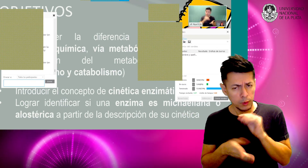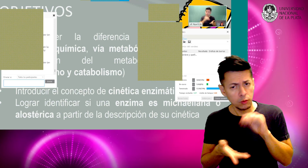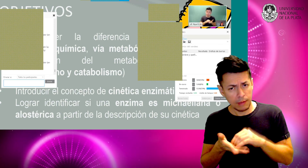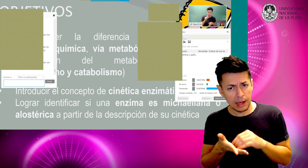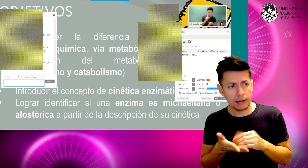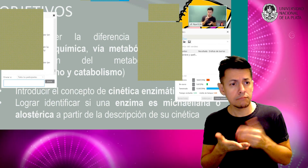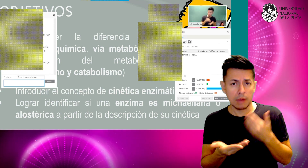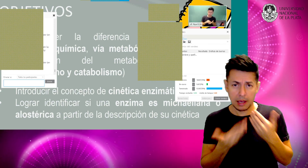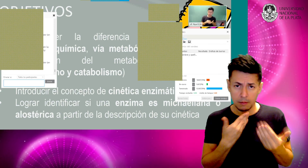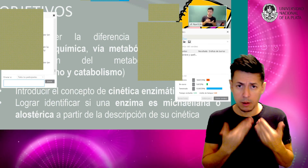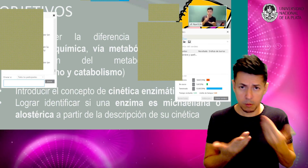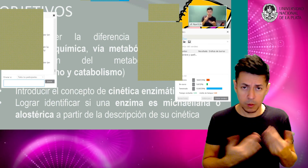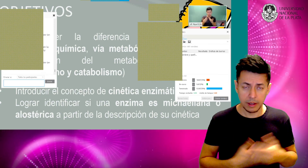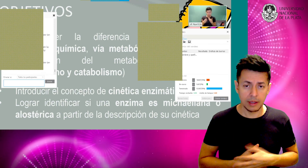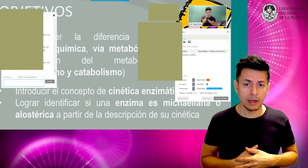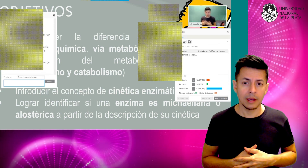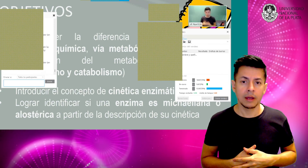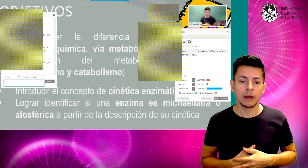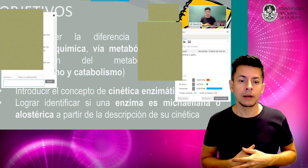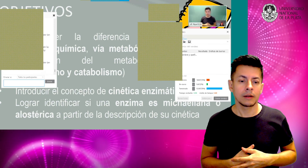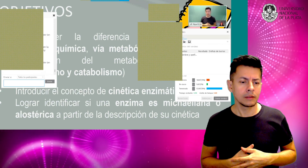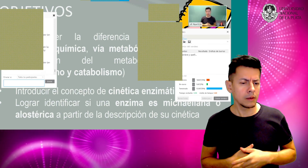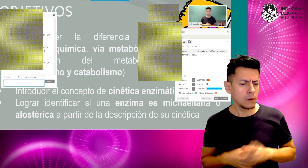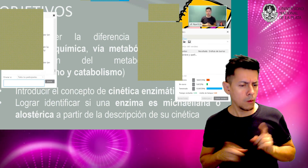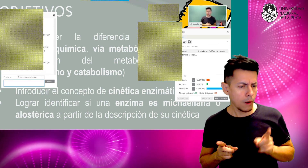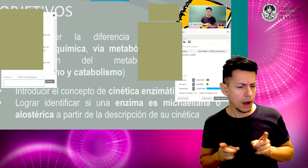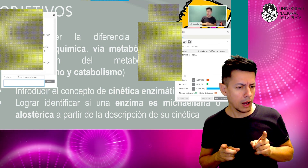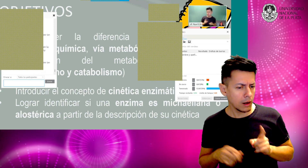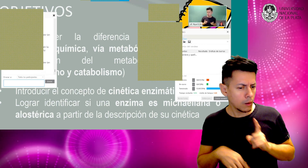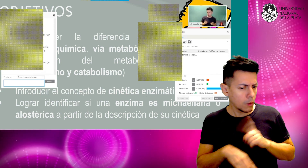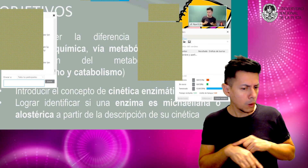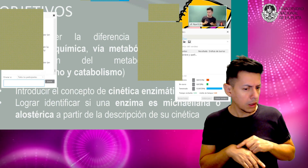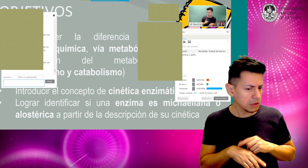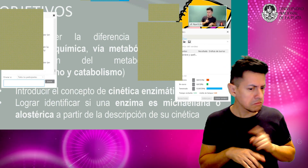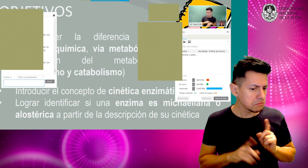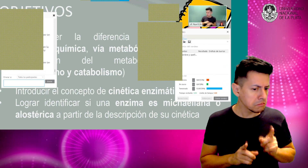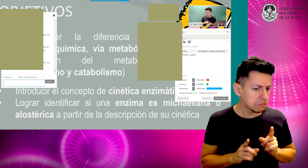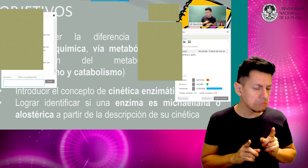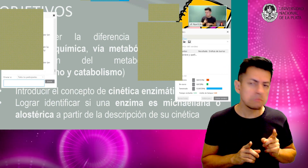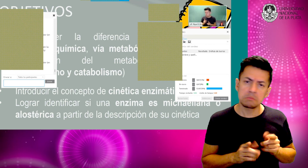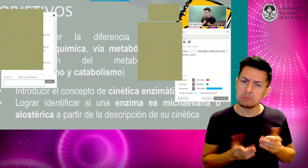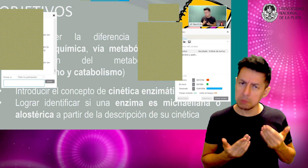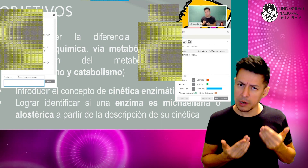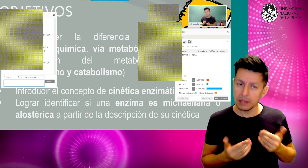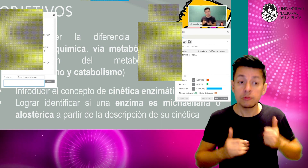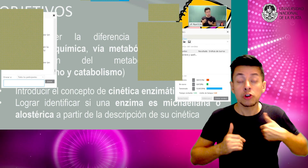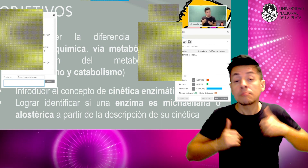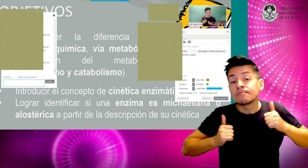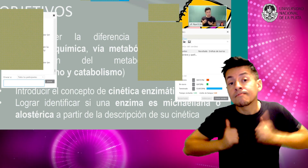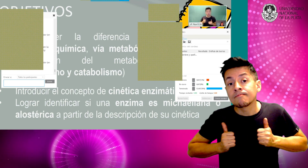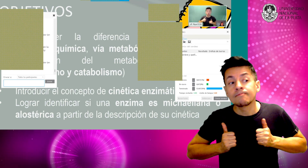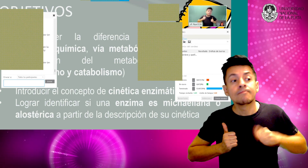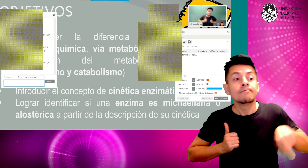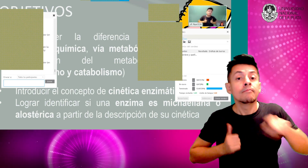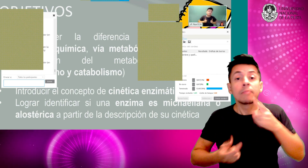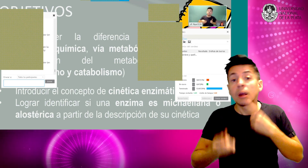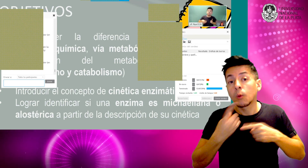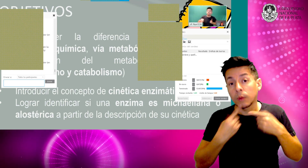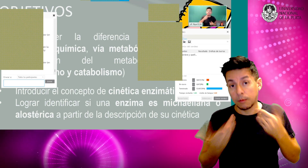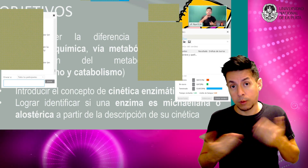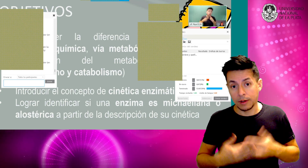hora. Igual todavía estamos dentro del horario de cursada, así que me quedo acá por si tienen preguntas.